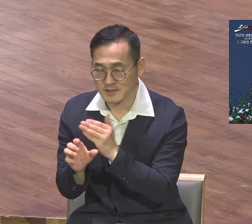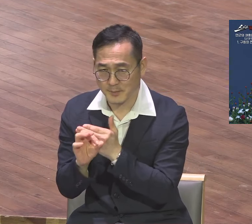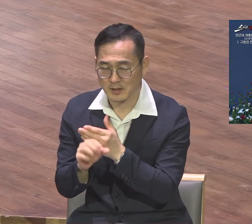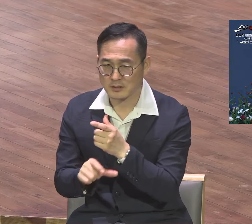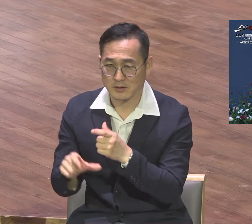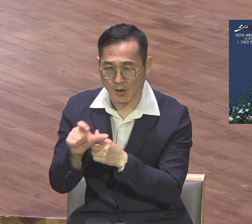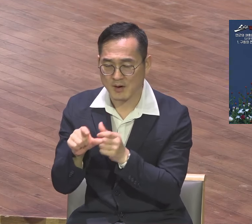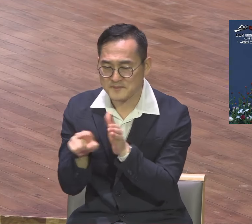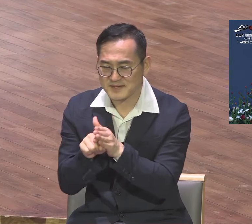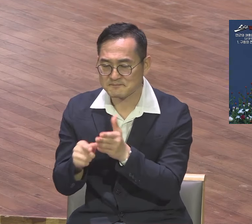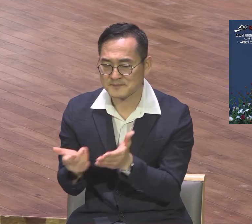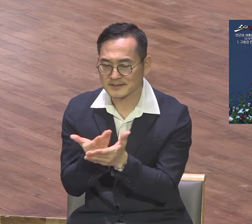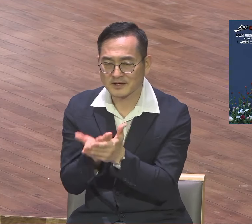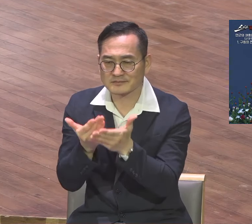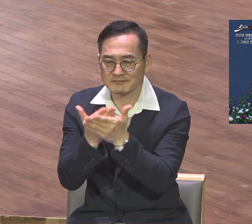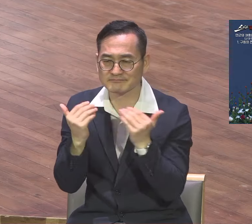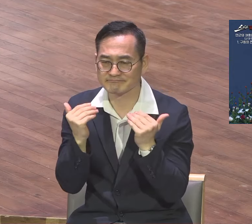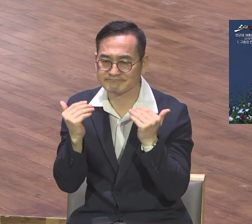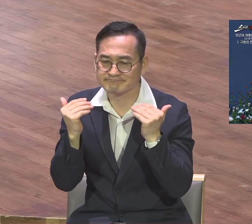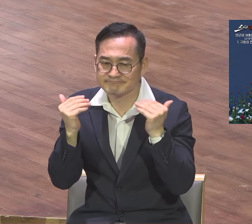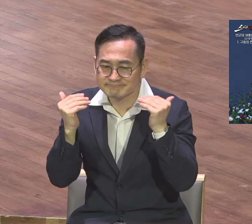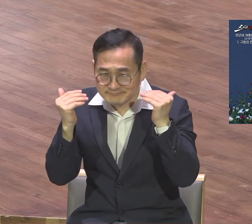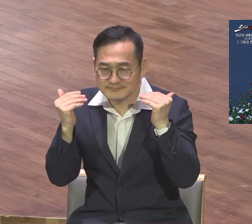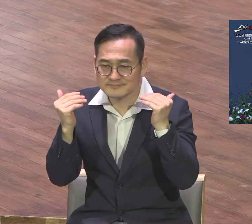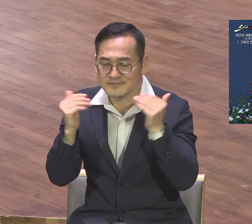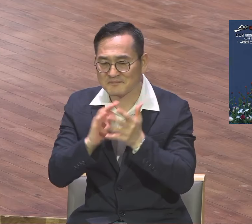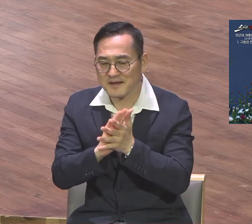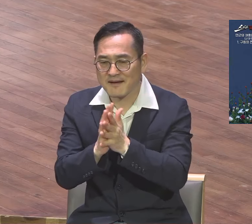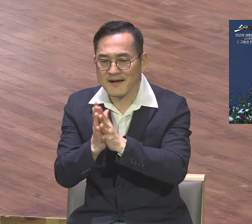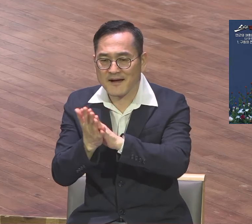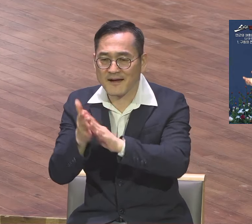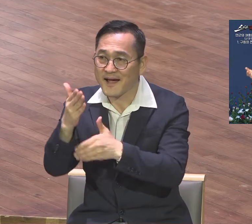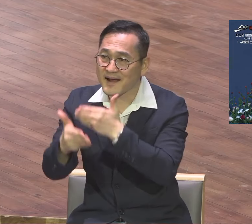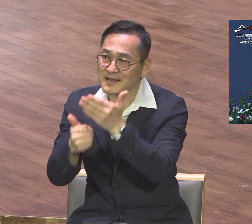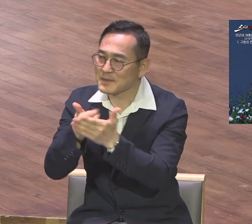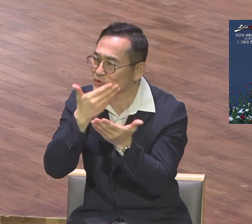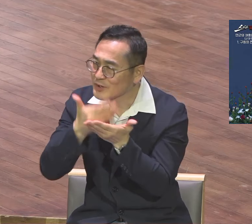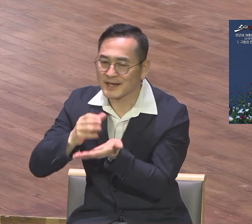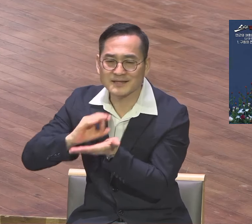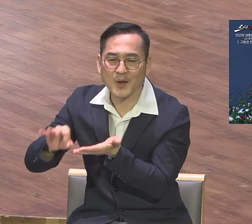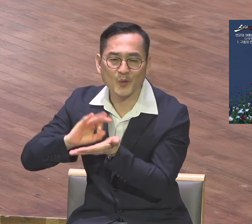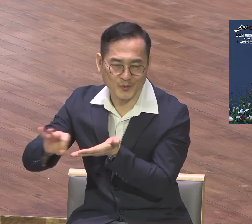성장이 되어지면서 변화가 되어지면서 하나님의 세임을 받는다.